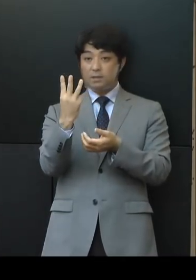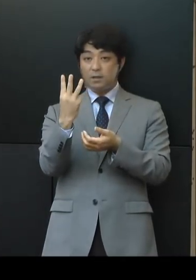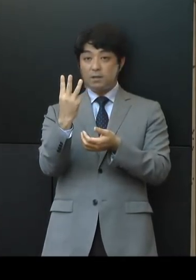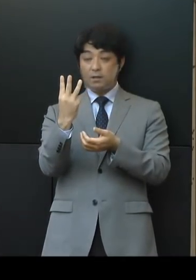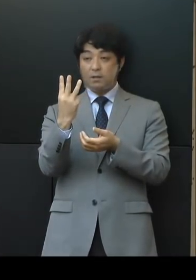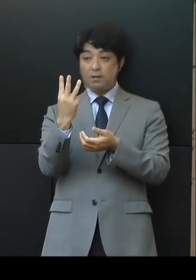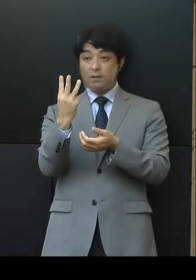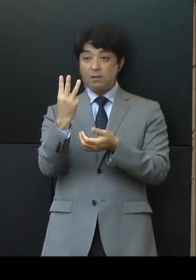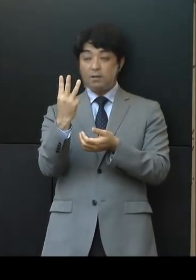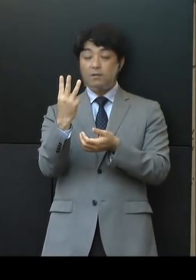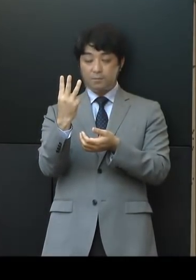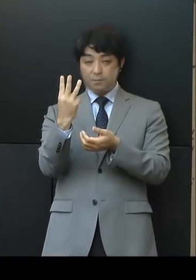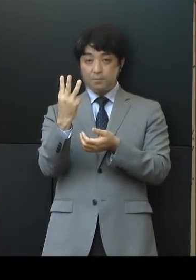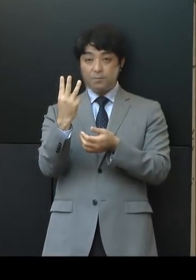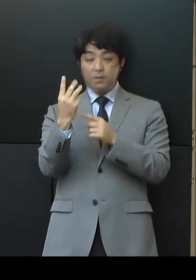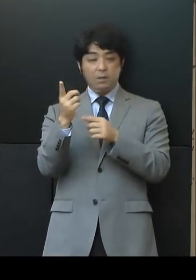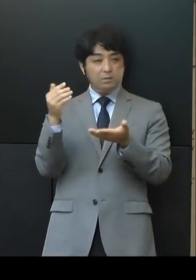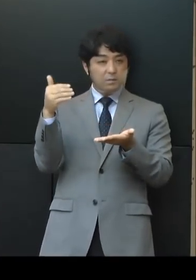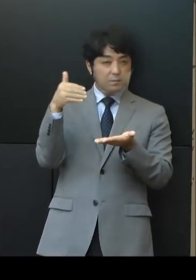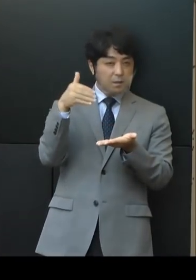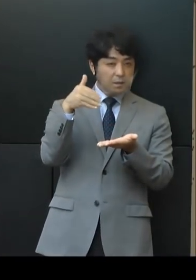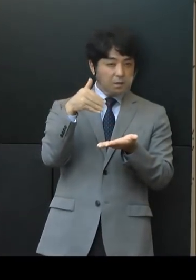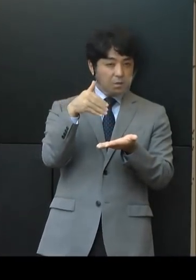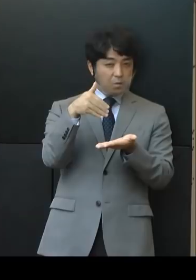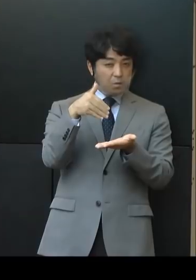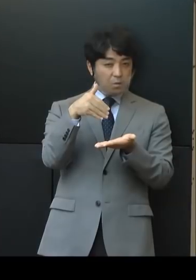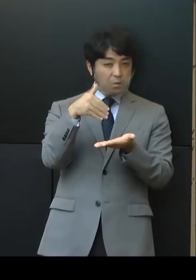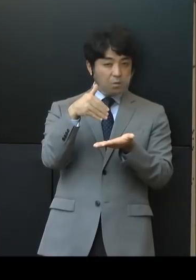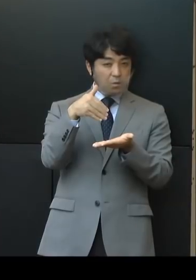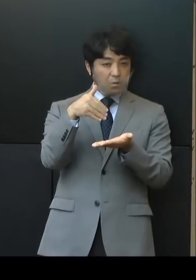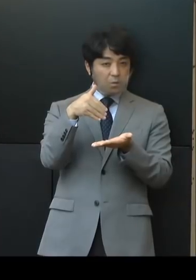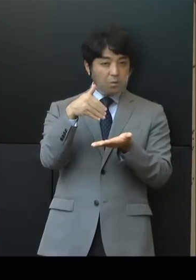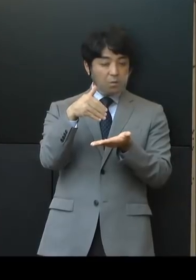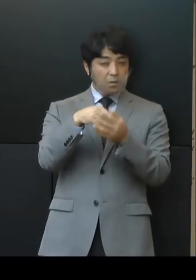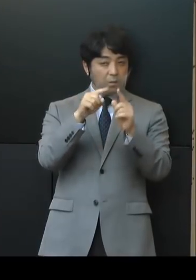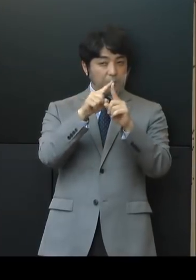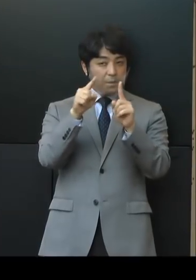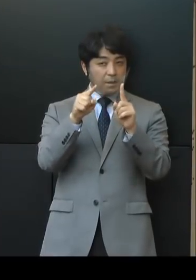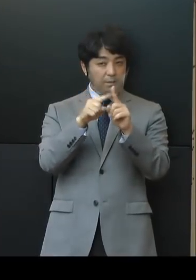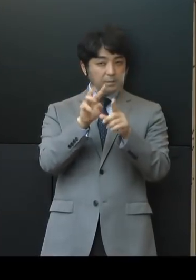ません、ちょっとページ打ってないんですが、最後の3ページ目、